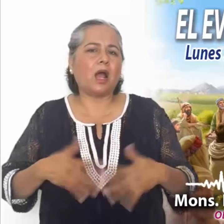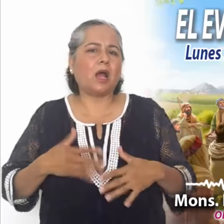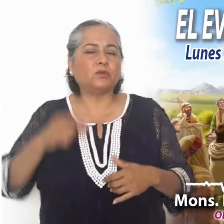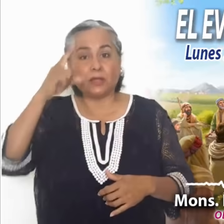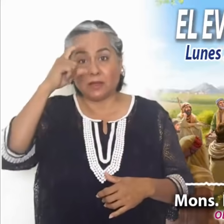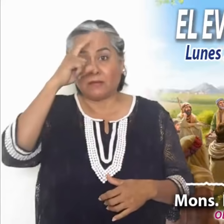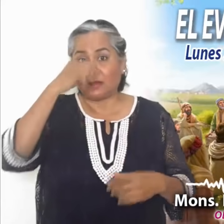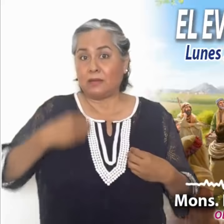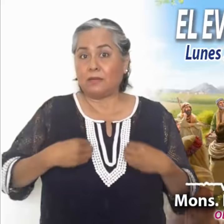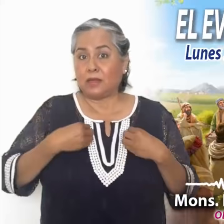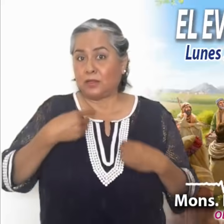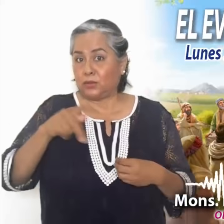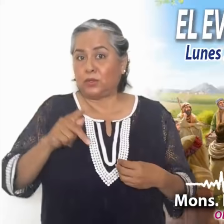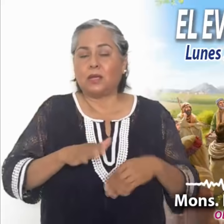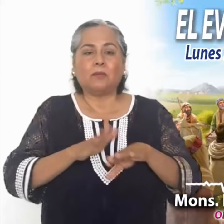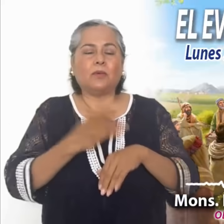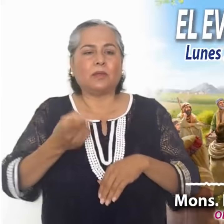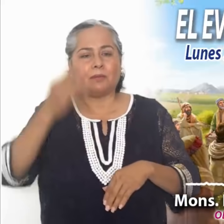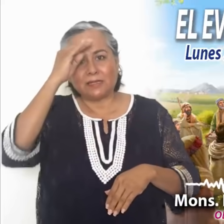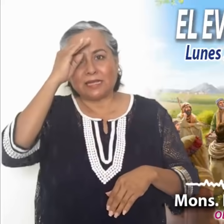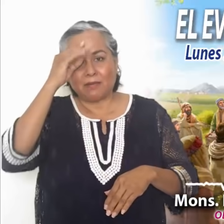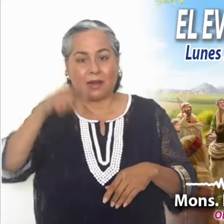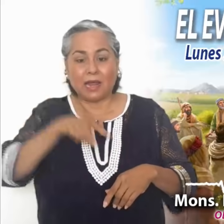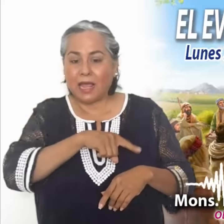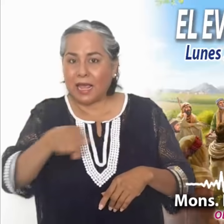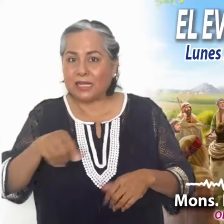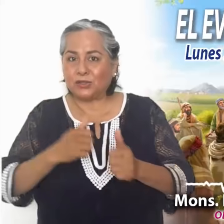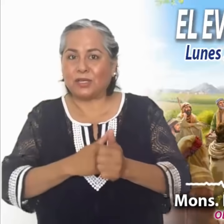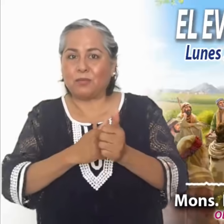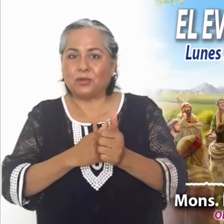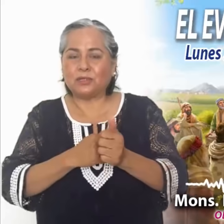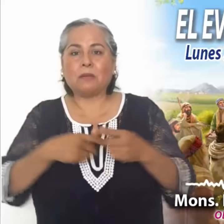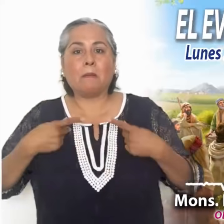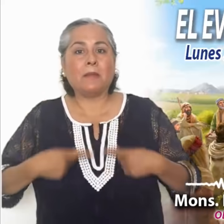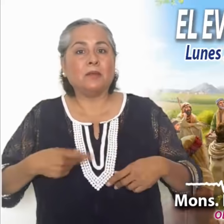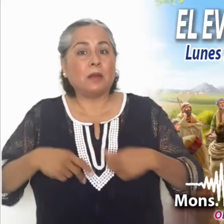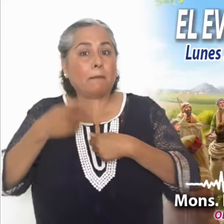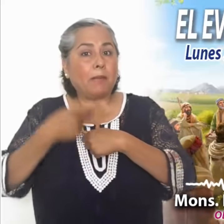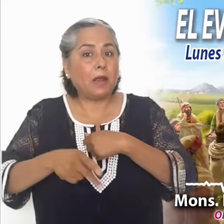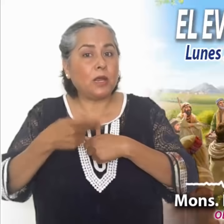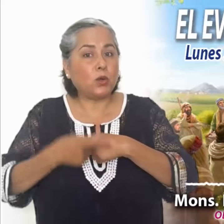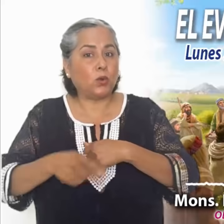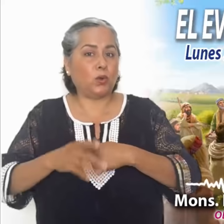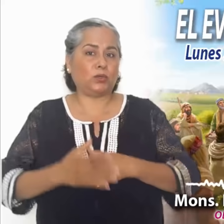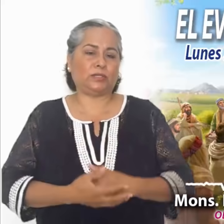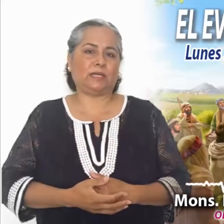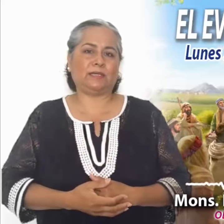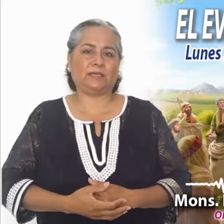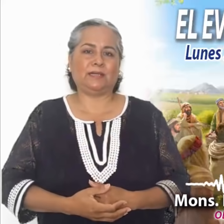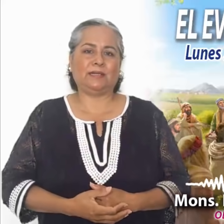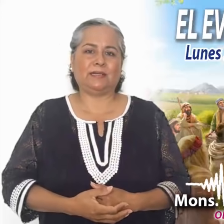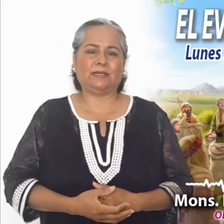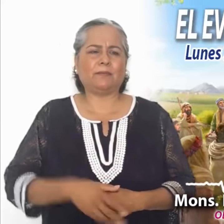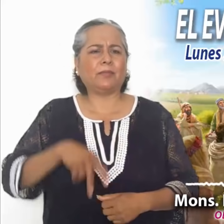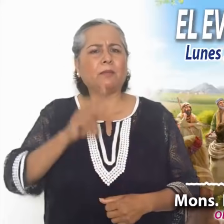peligrosos por el otro. Sin embargo, Jesús, siempre con la alegría de traer buena nueva, presenta